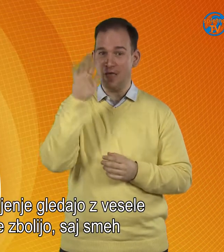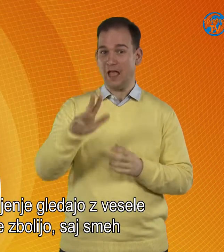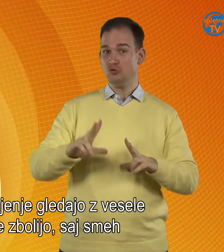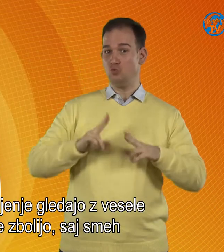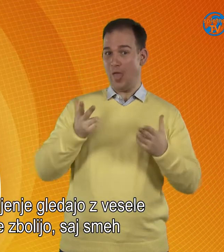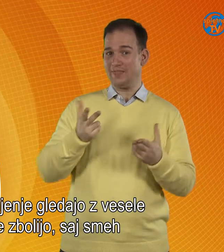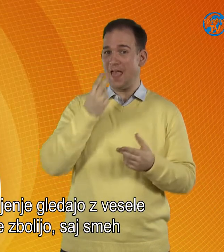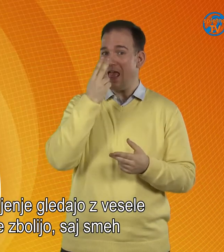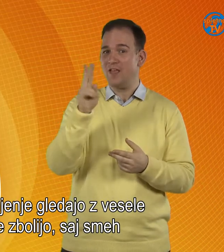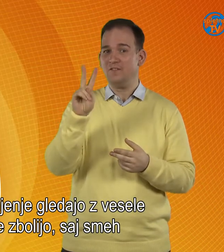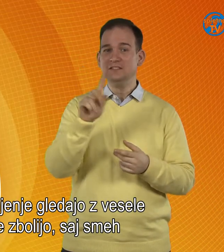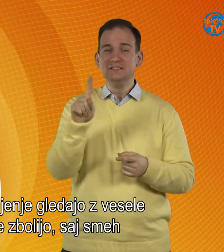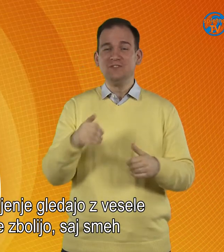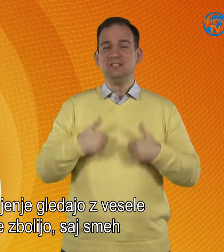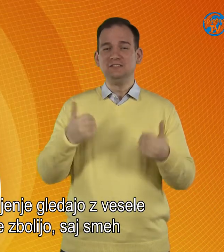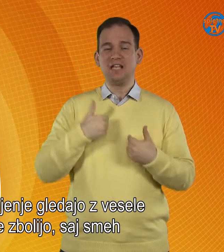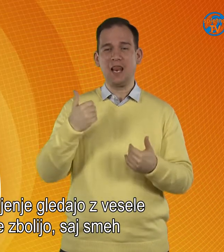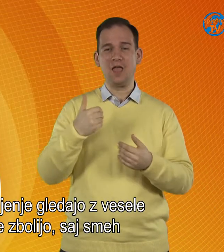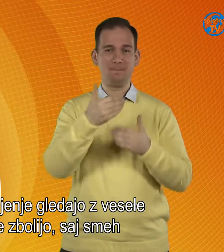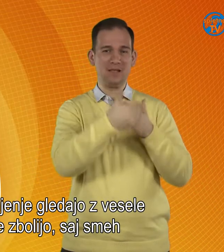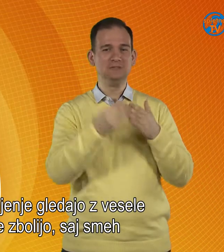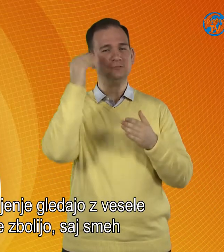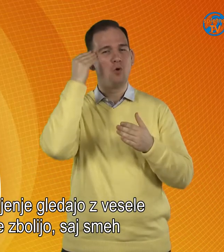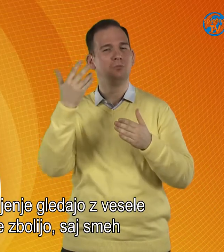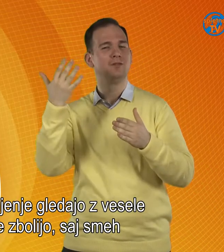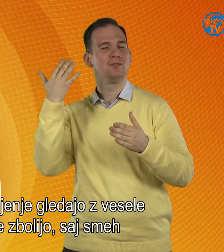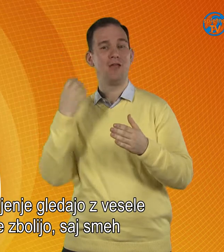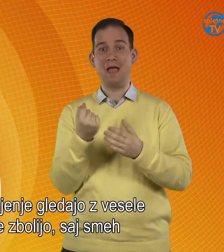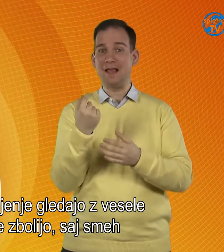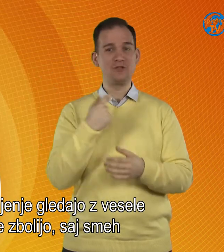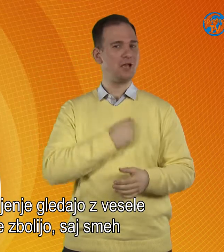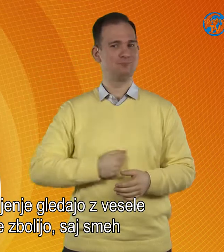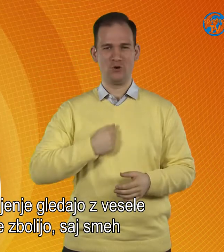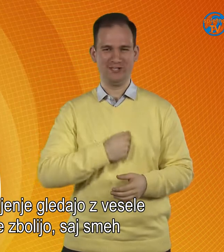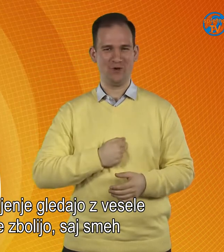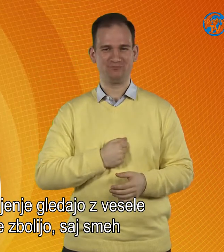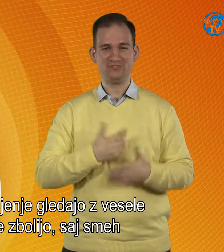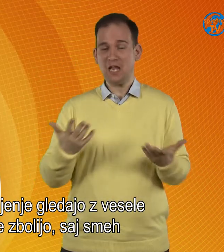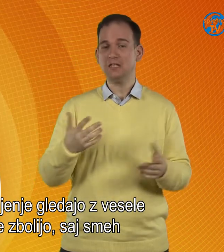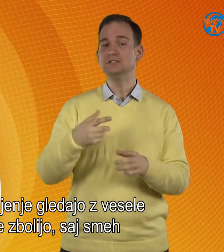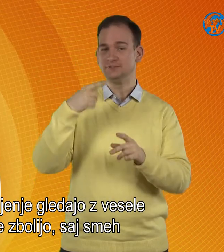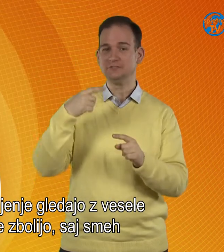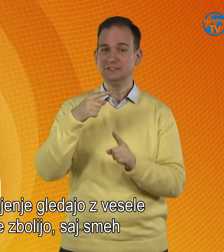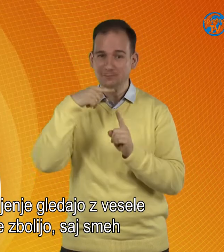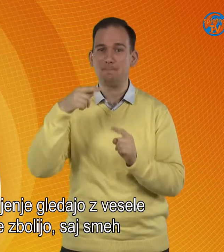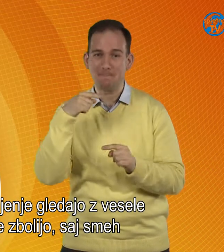Ljudje, ki na življenje gledajo z vesele plati, redkeje zbolijo, saj smeh pozitivno vpliva na